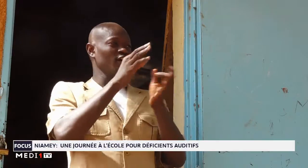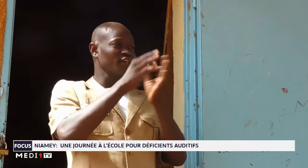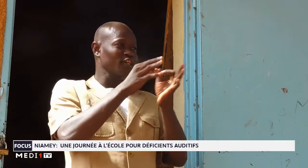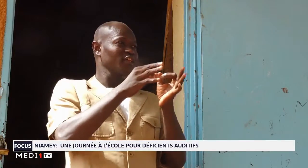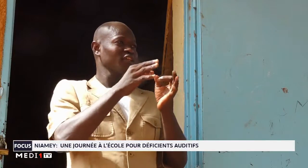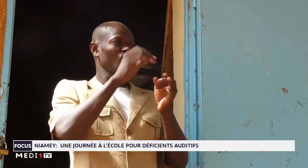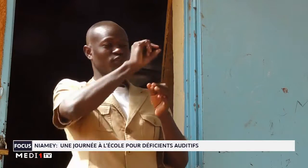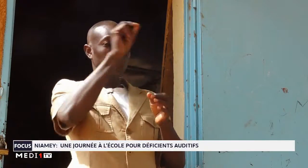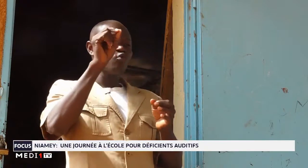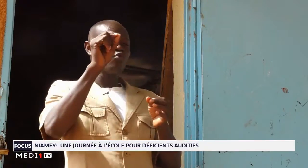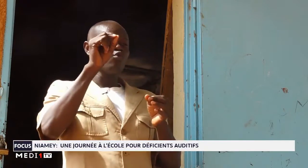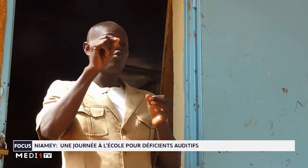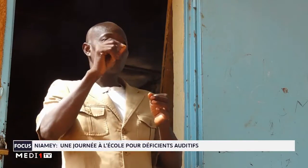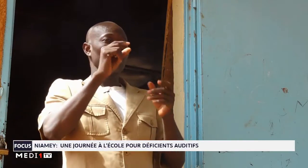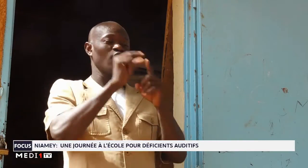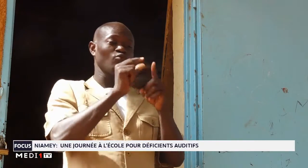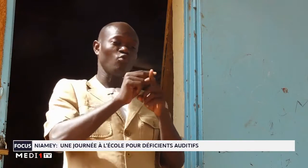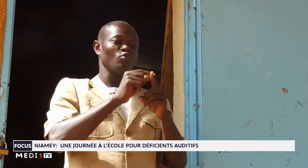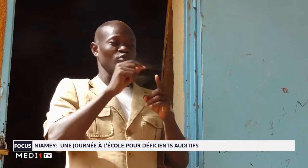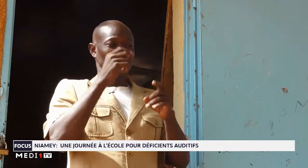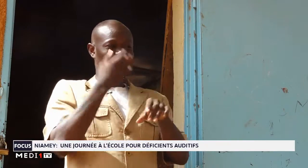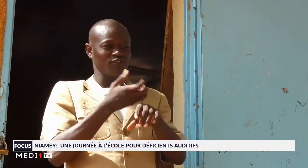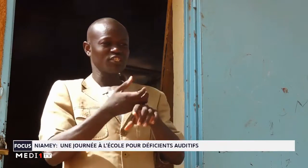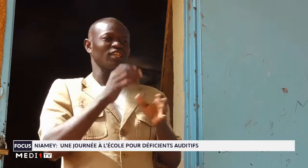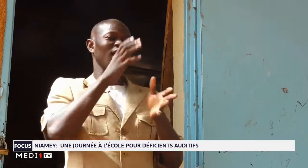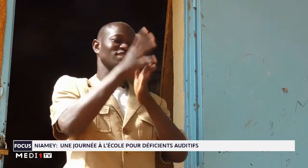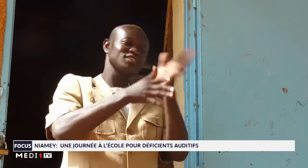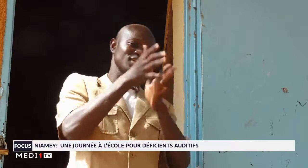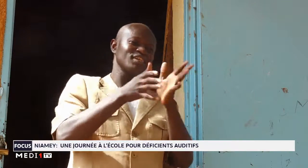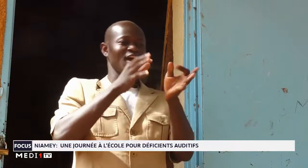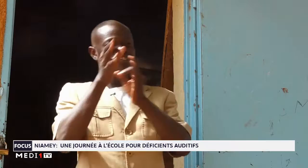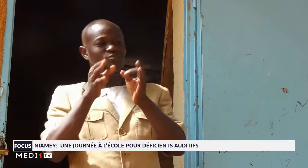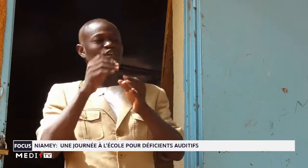les collèges classiques, ils ont du mal à suivre car ils ne comprennent que le langage des signes.